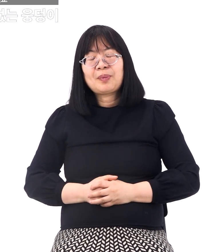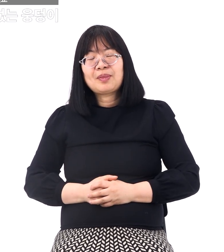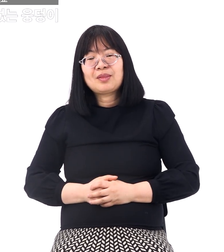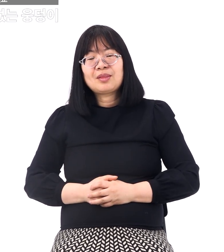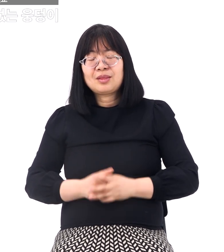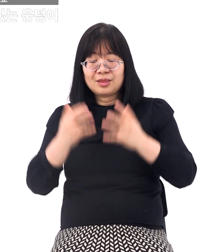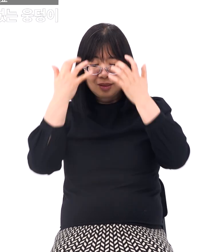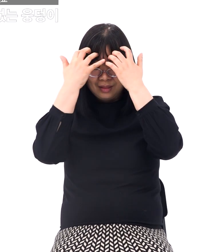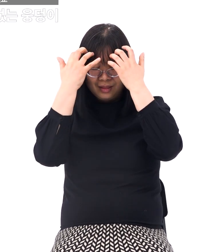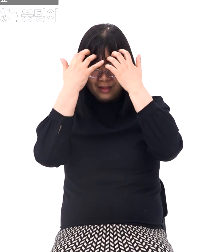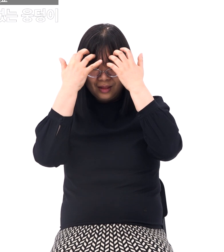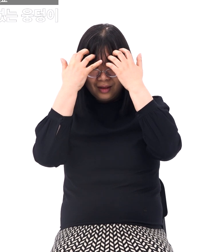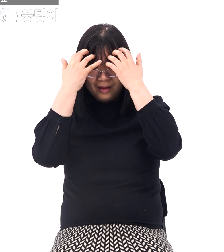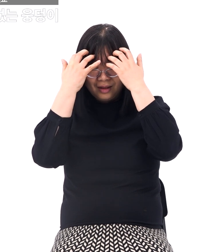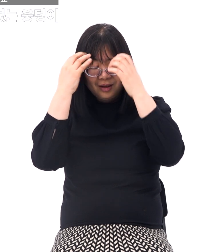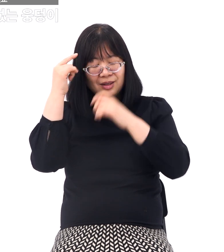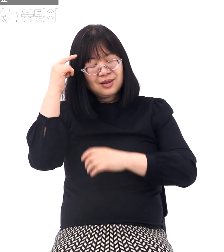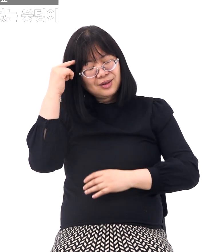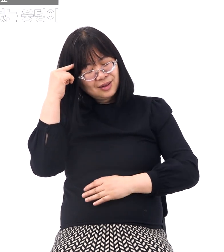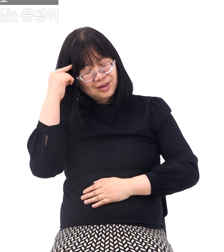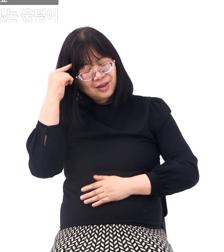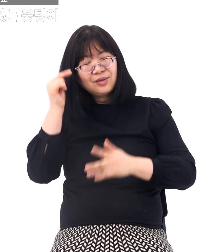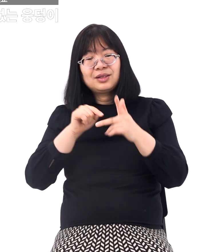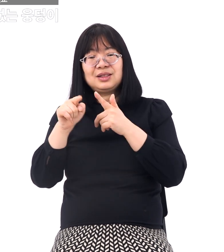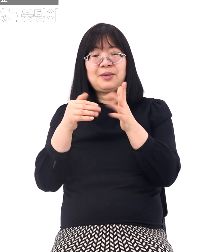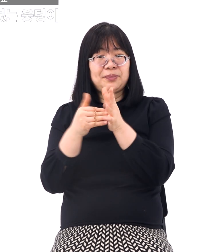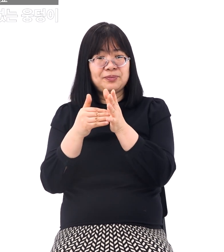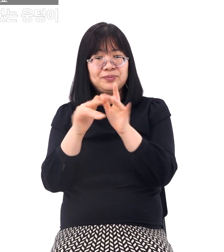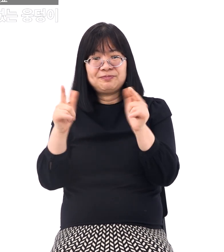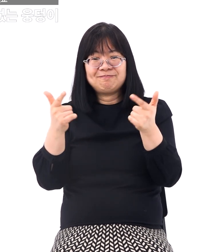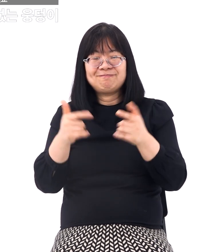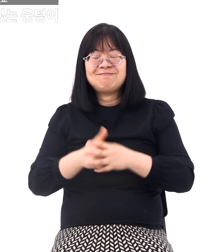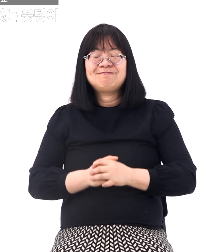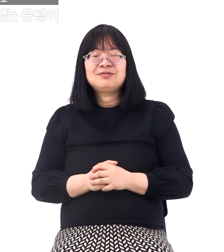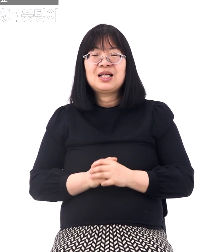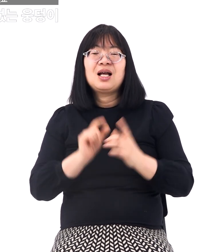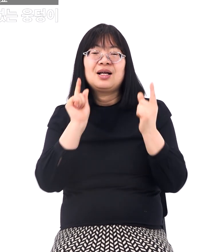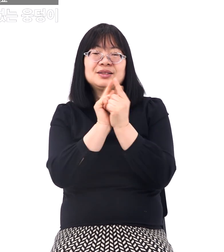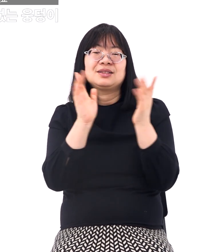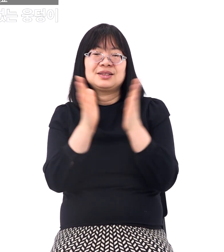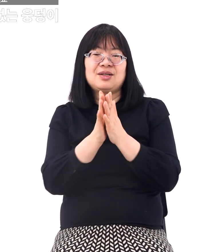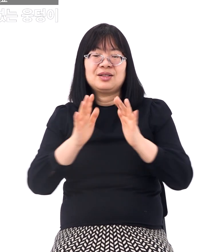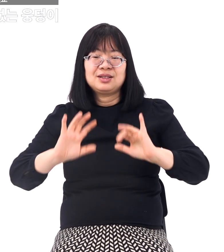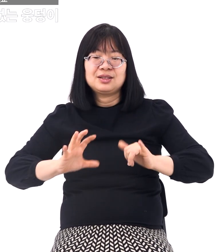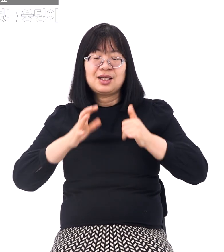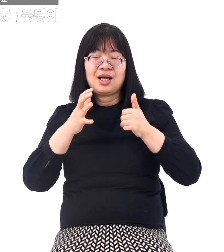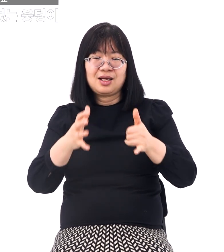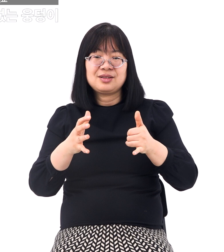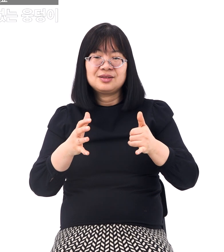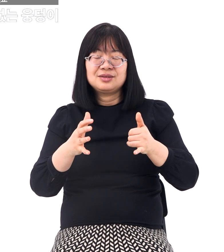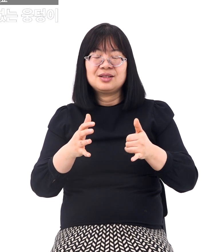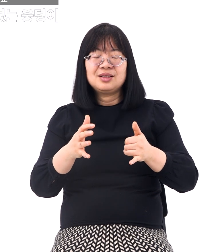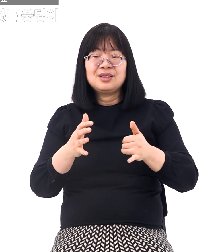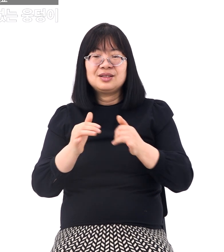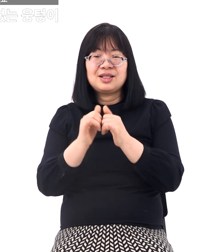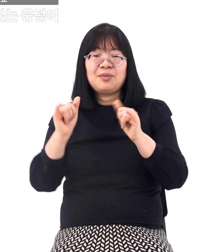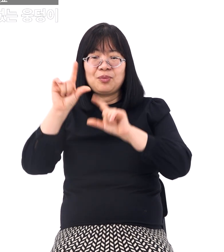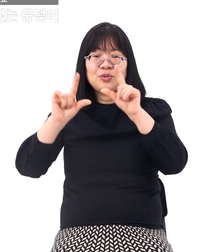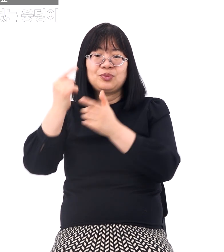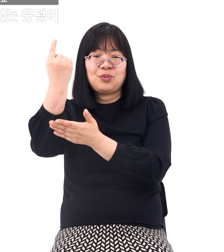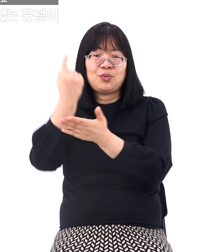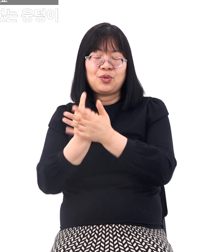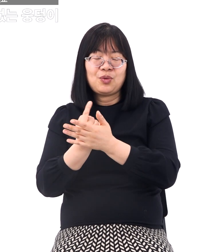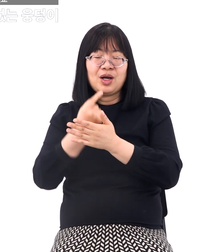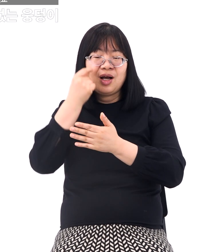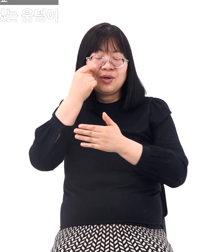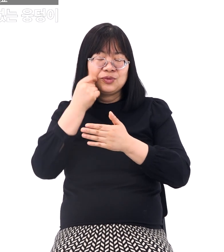고난을 머리로 이해하신 분이 아니고 직접 이 땅에 낮아지셔서 우리의